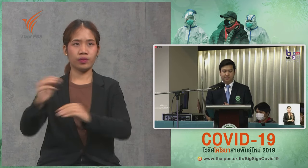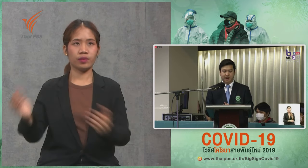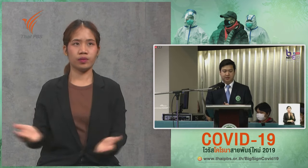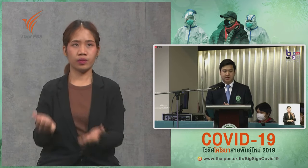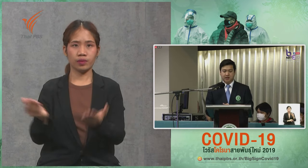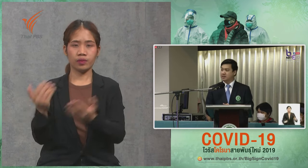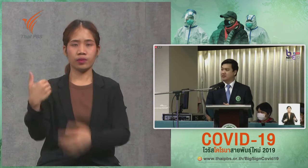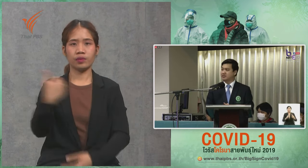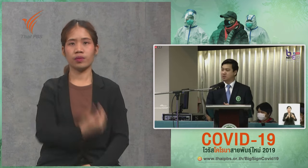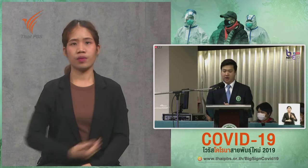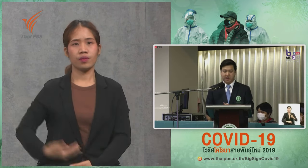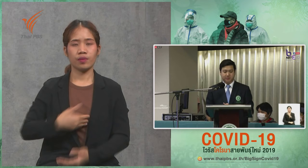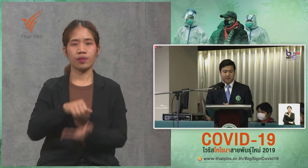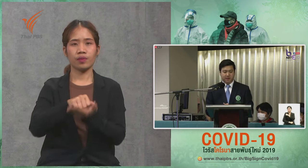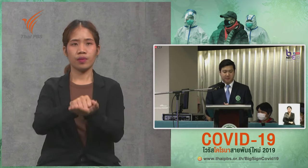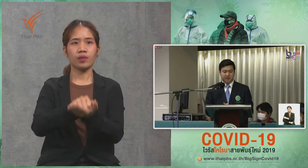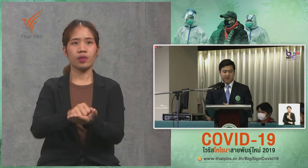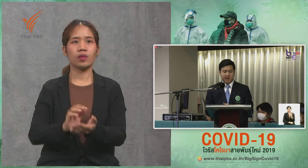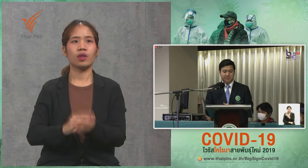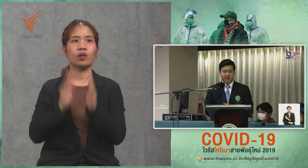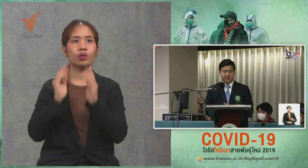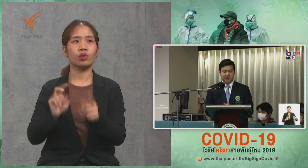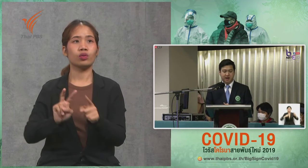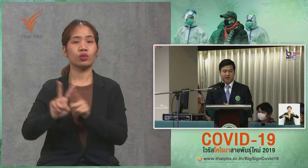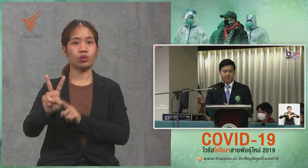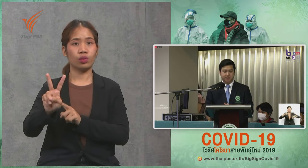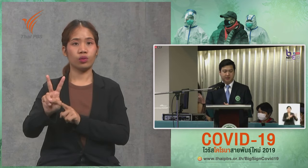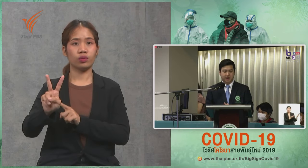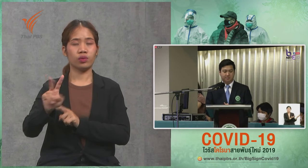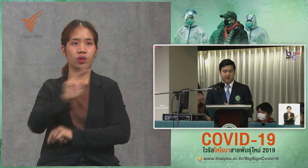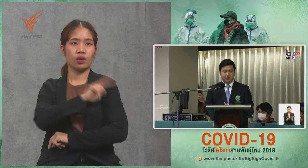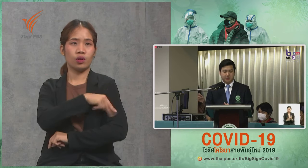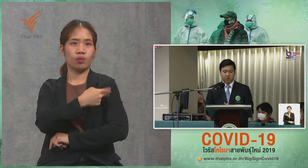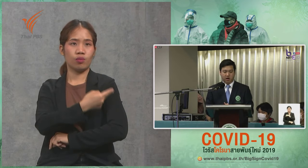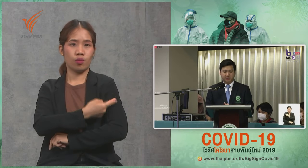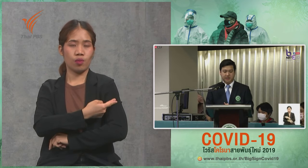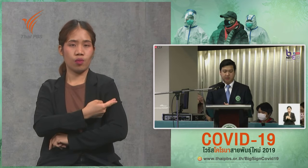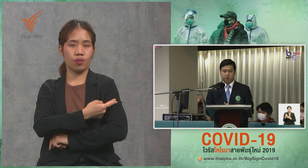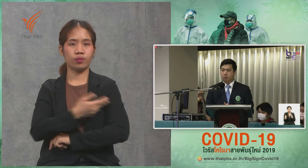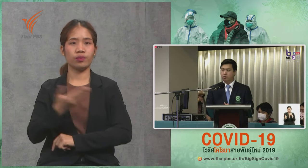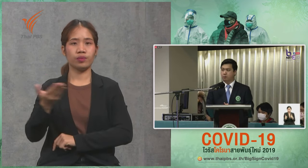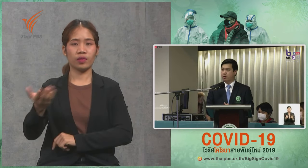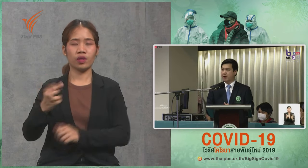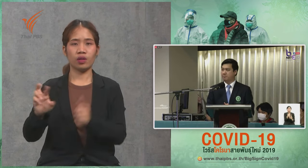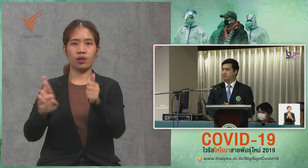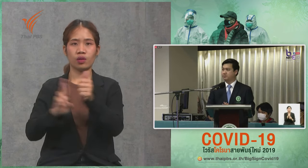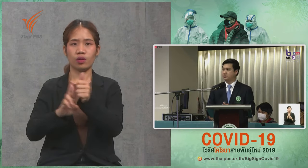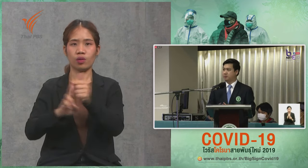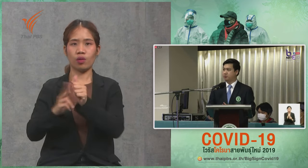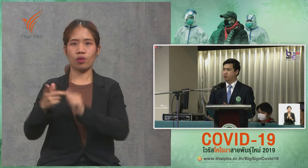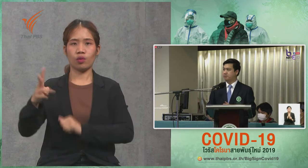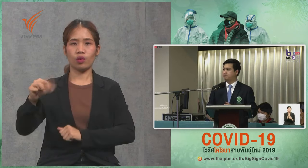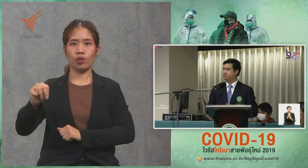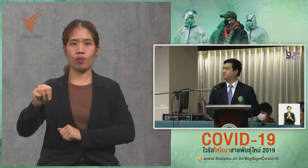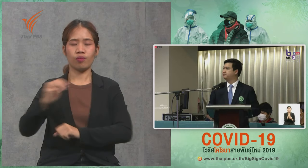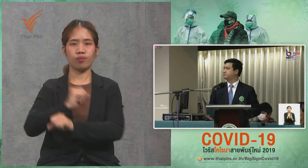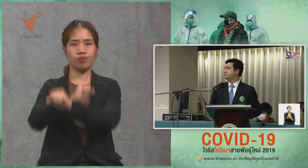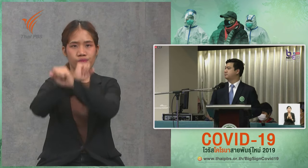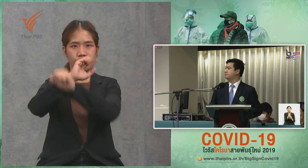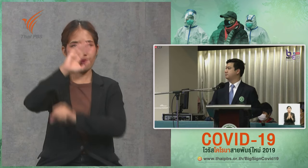การสุขภาพครับท่านที่2ครับกราบเรียนเชิญนายแพทย์ธนรักษ์ผลิตพัฒน์ครับท่านรองอธิบดีกรมควบคุมโรคครับขอบคุ